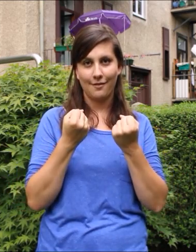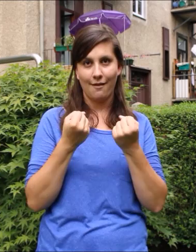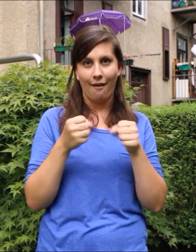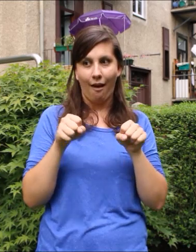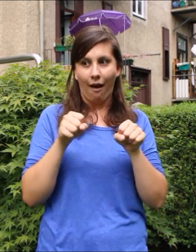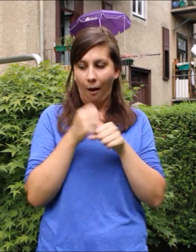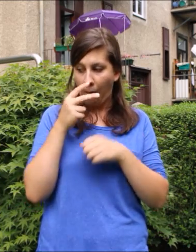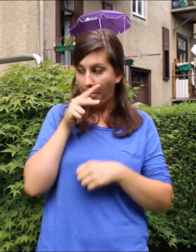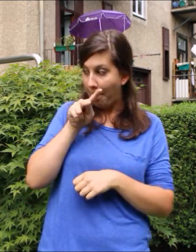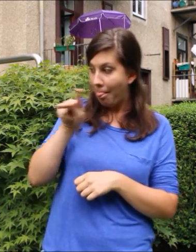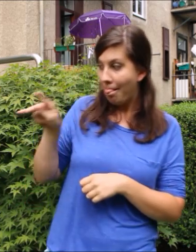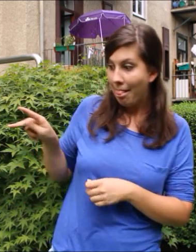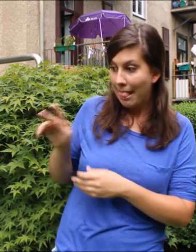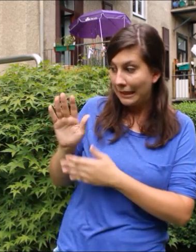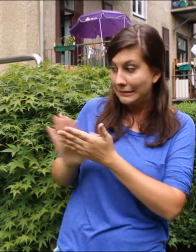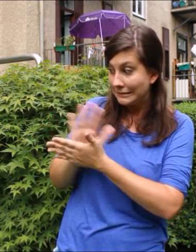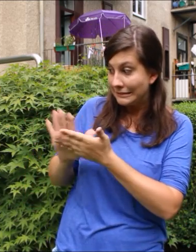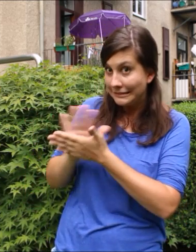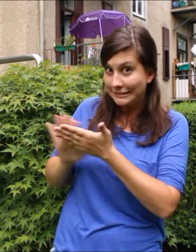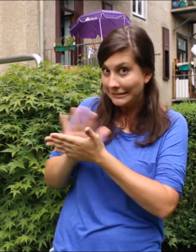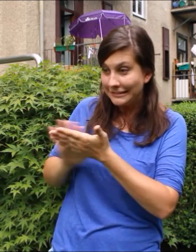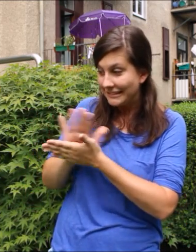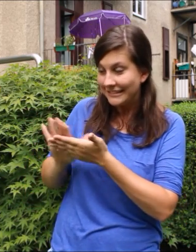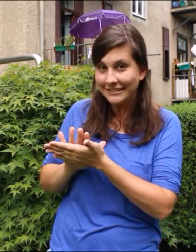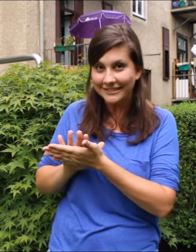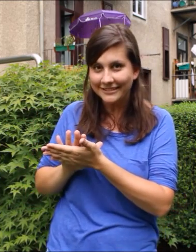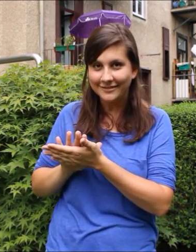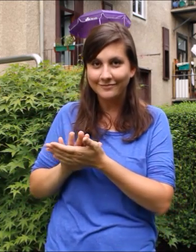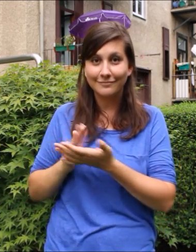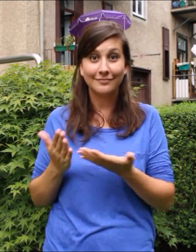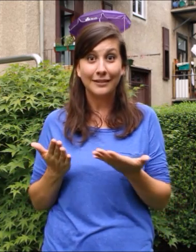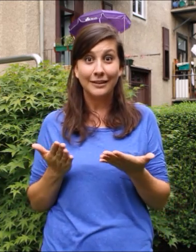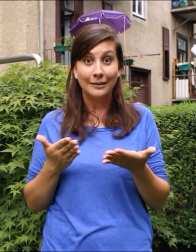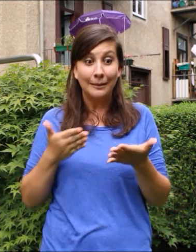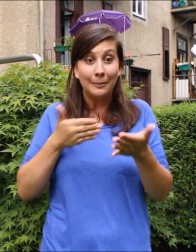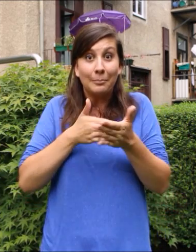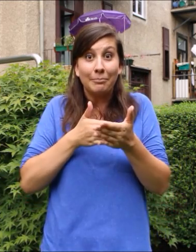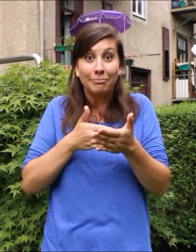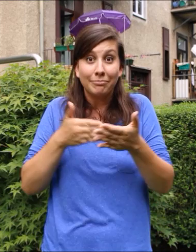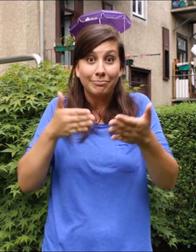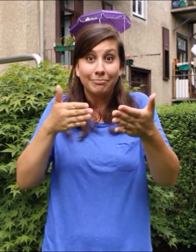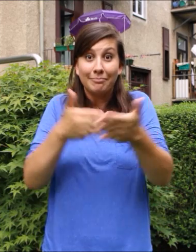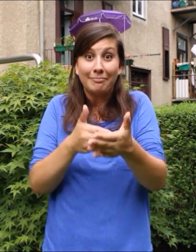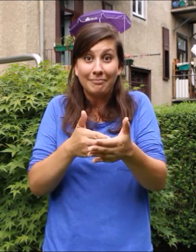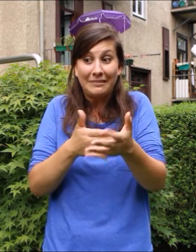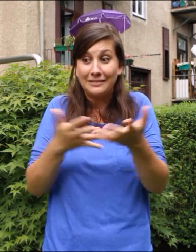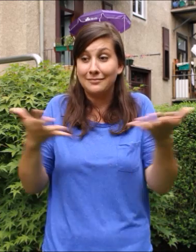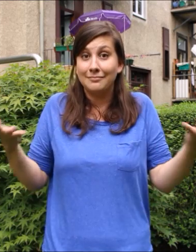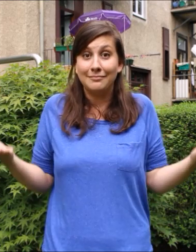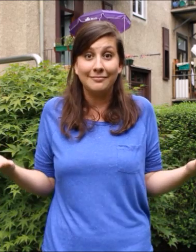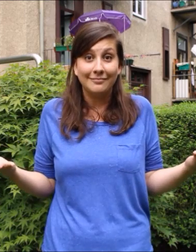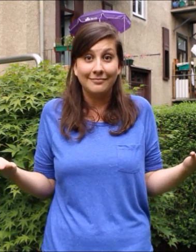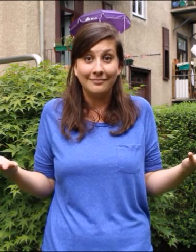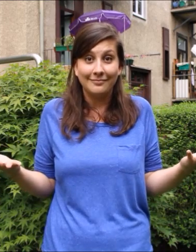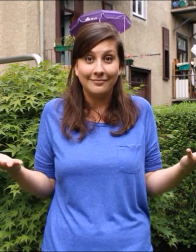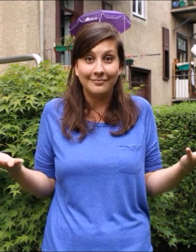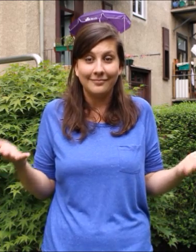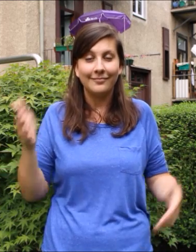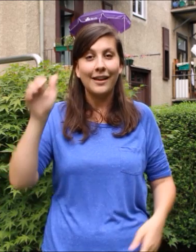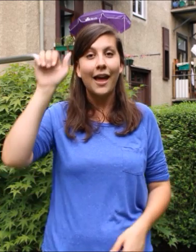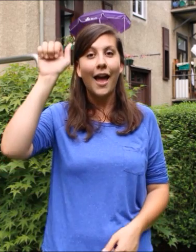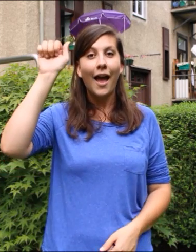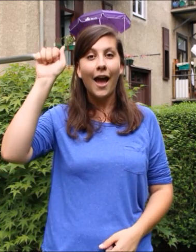Auch zum Schwindeln eignet sie sich sehr Wenn es nicht mehr weiter geht